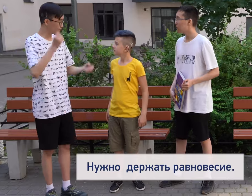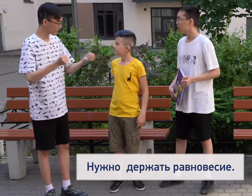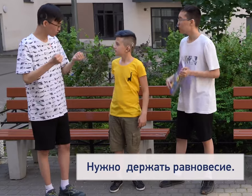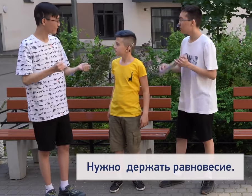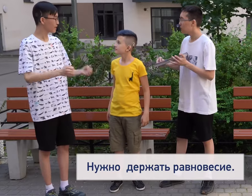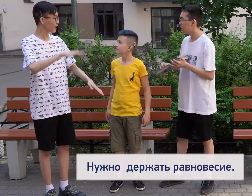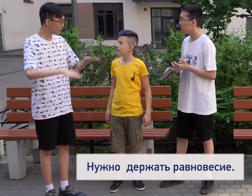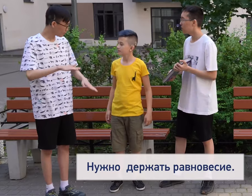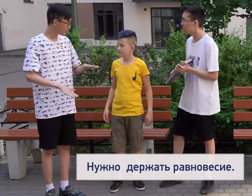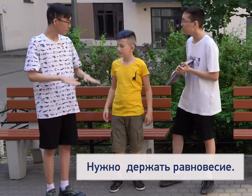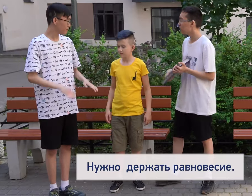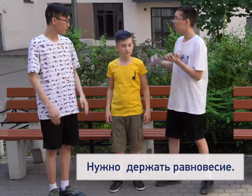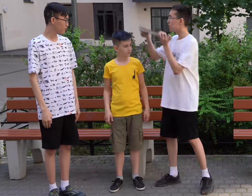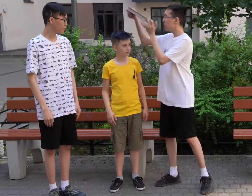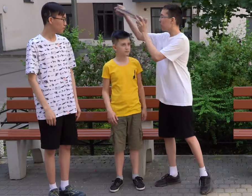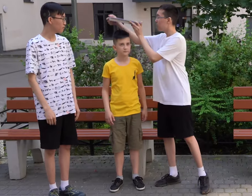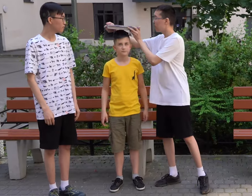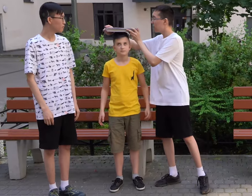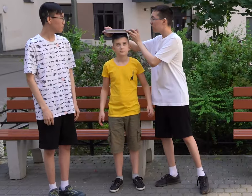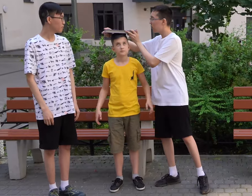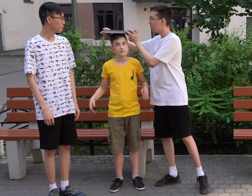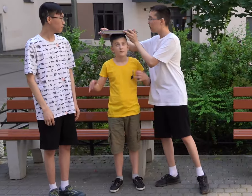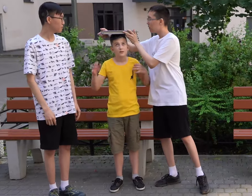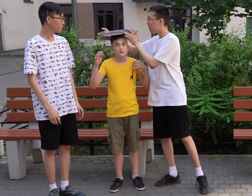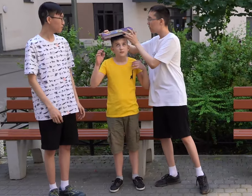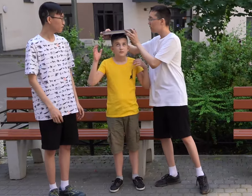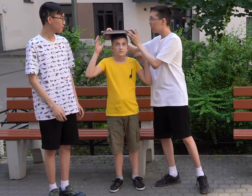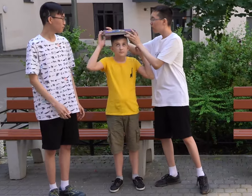Нужно держать равновесие.